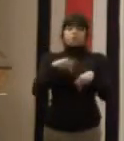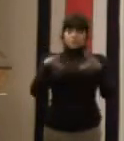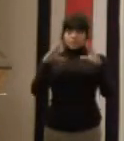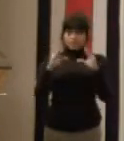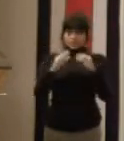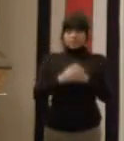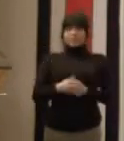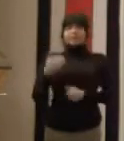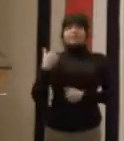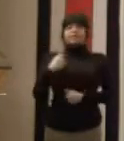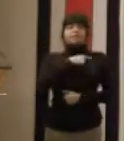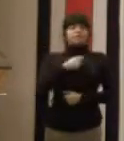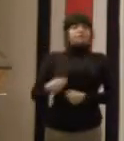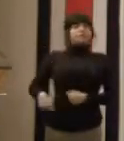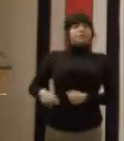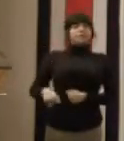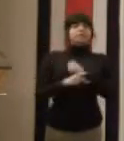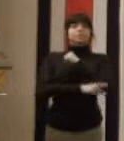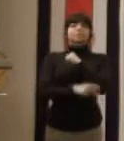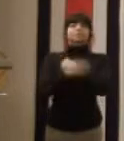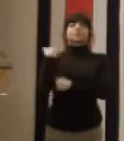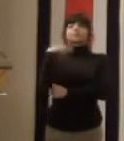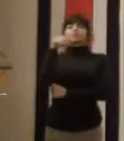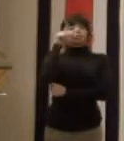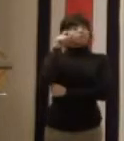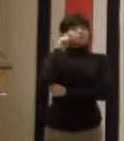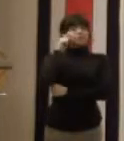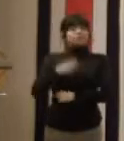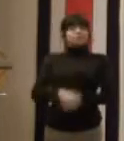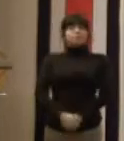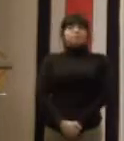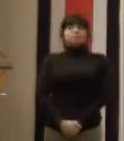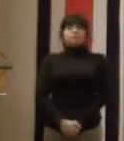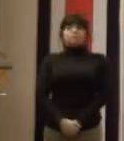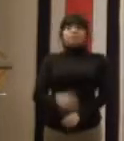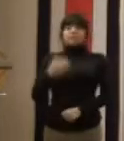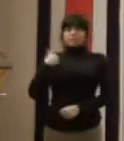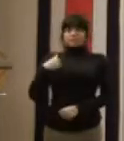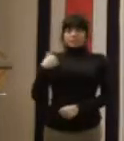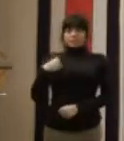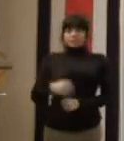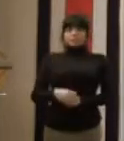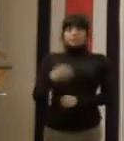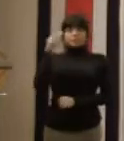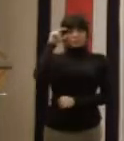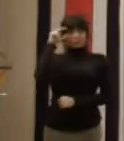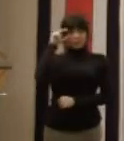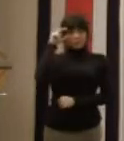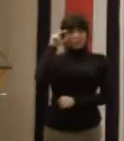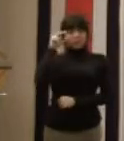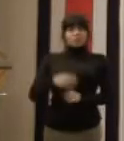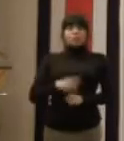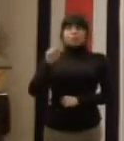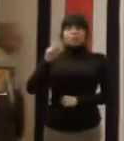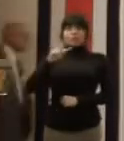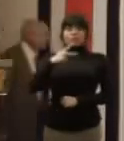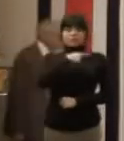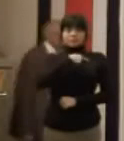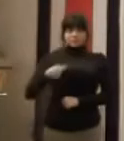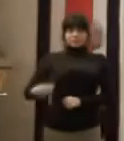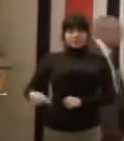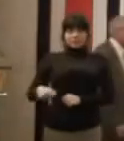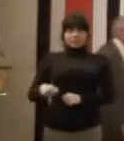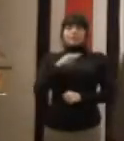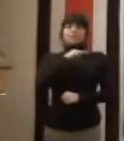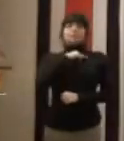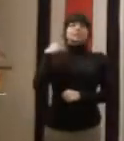tarde el señor Presidente de la República, don Luis Guillermo Solís, el señor Elio Fallas Venegas, primer Vicepresidente